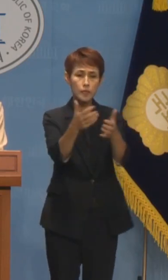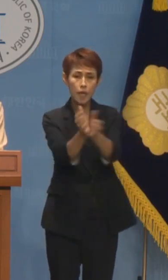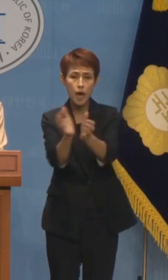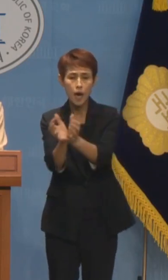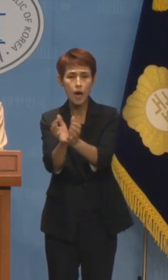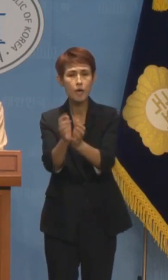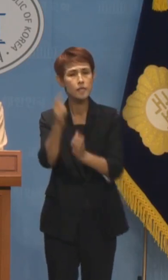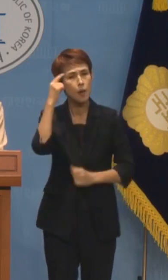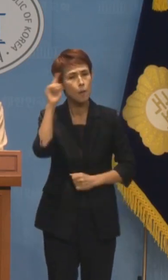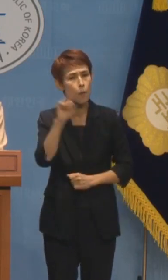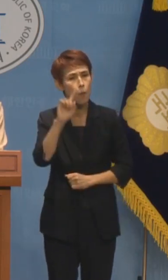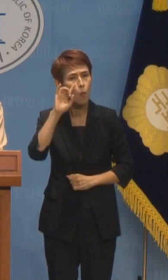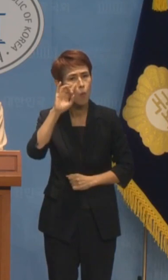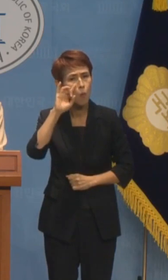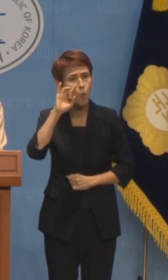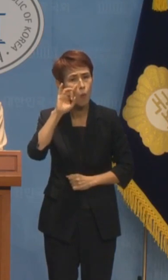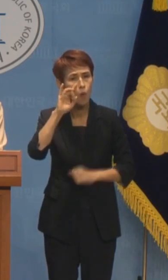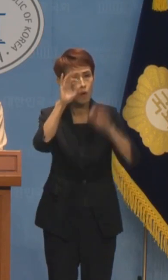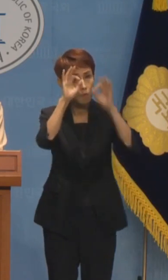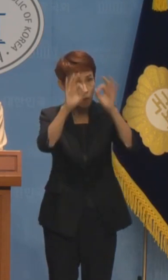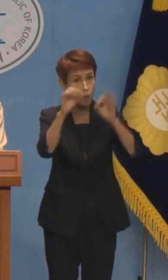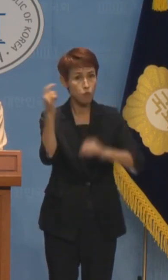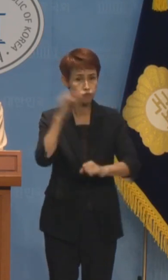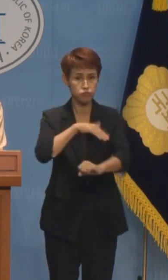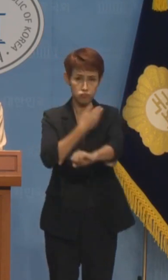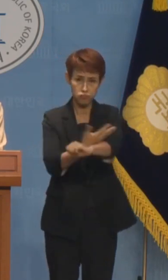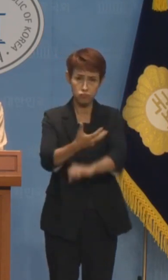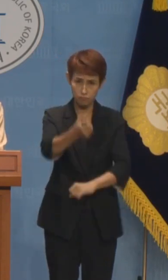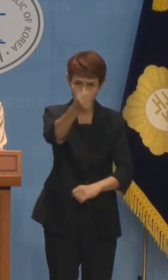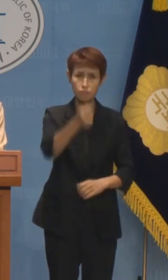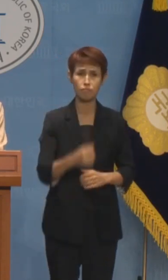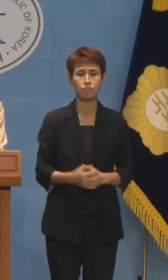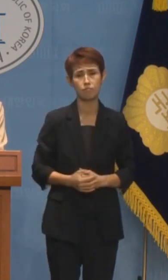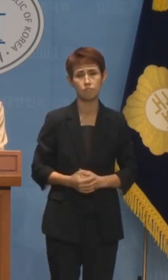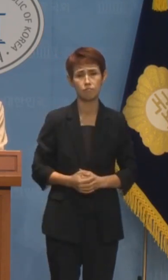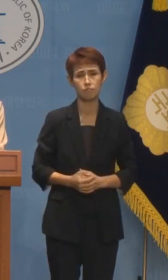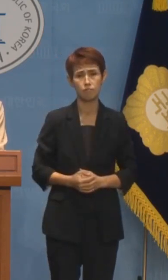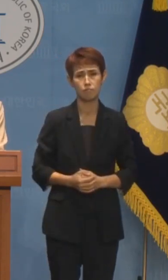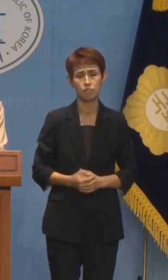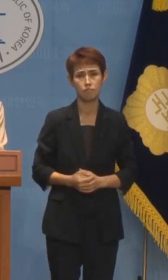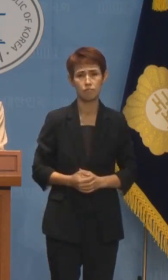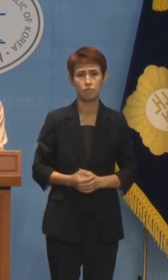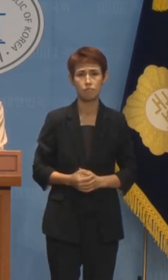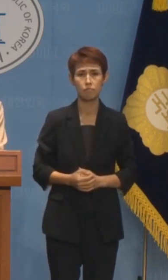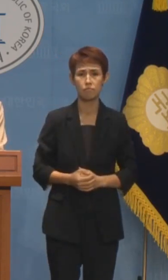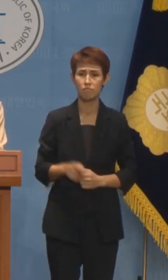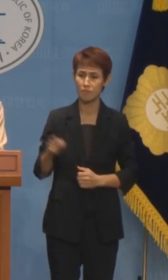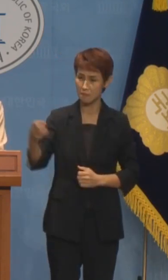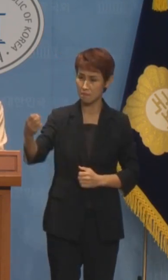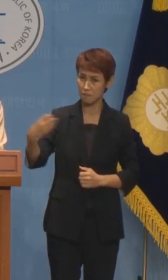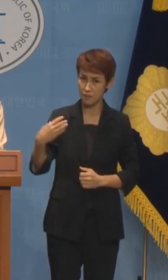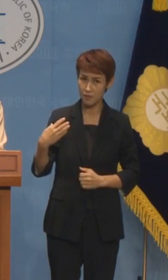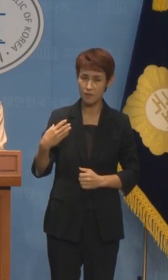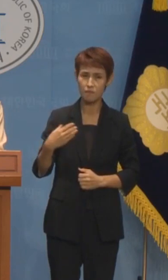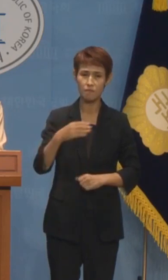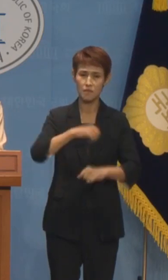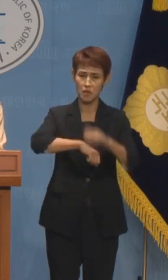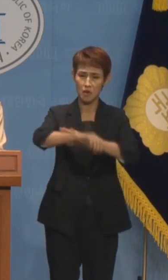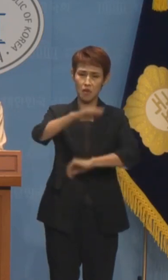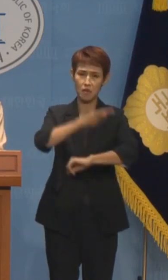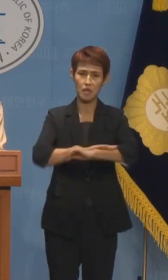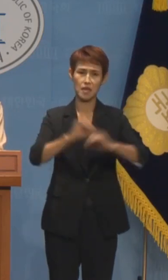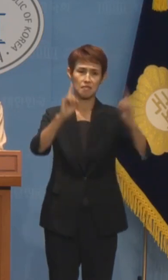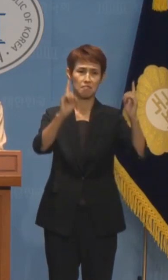어떤 견해를 가지고 있는지 보고들을 권리가 있습니다 국민의 힘 주장대로라면 여야 1대